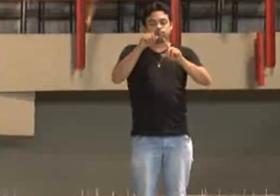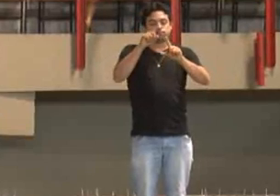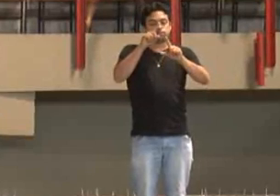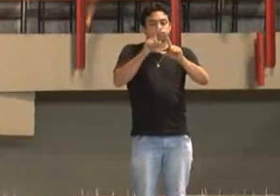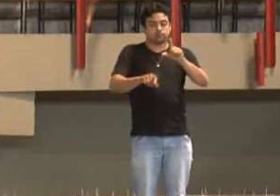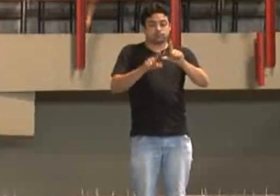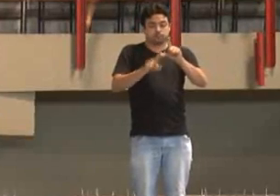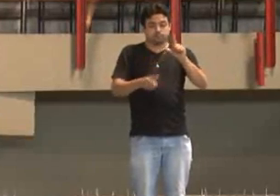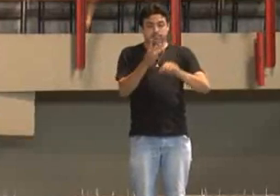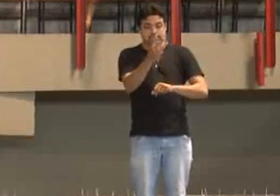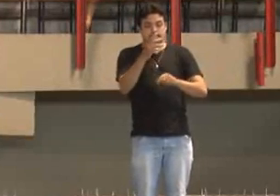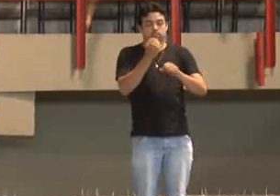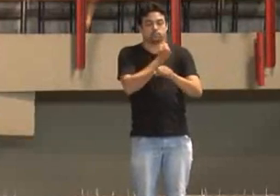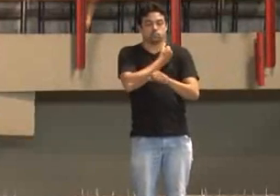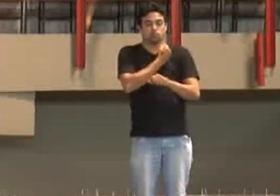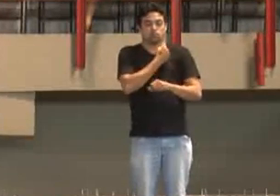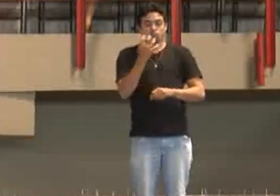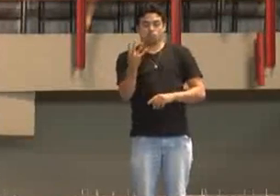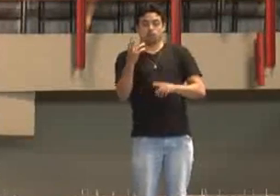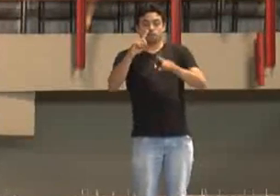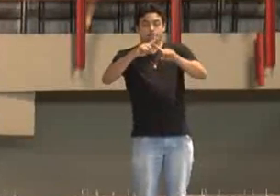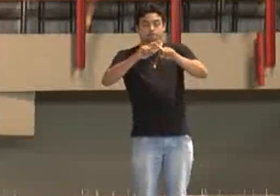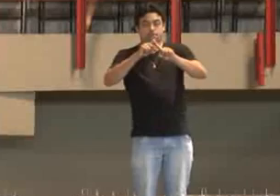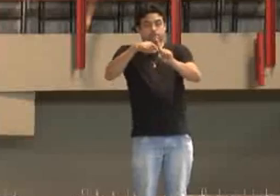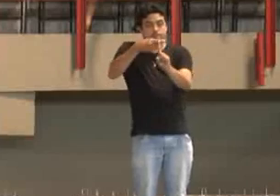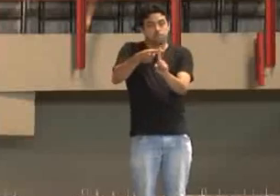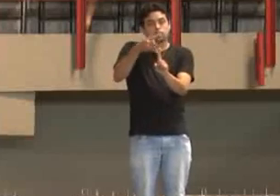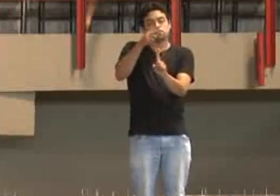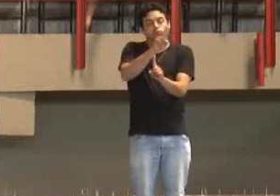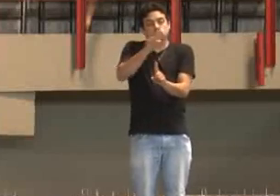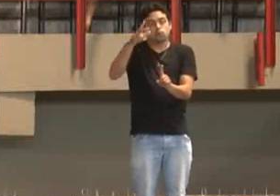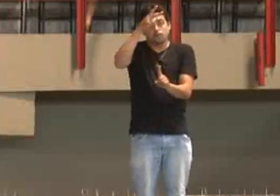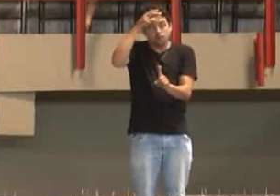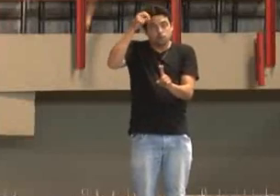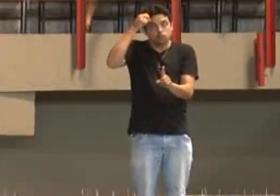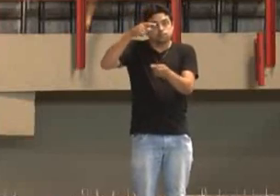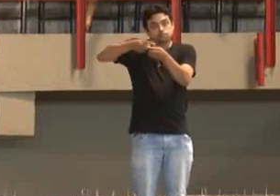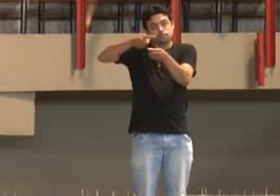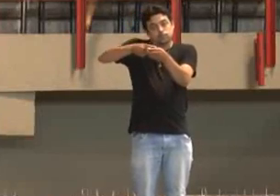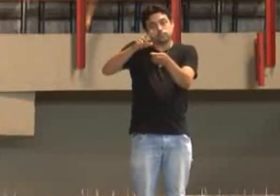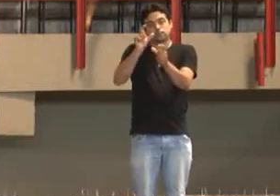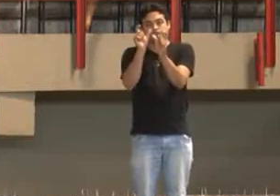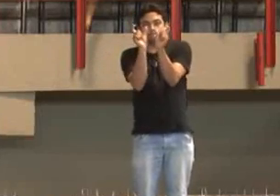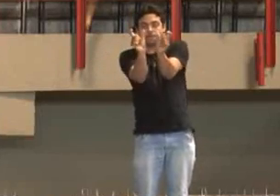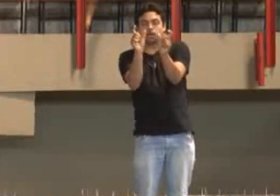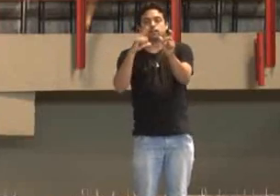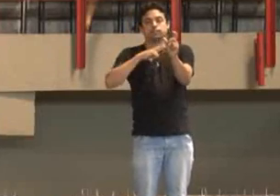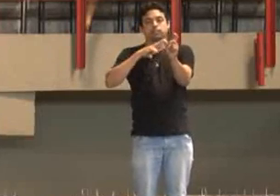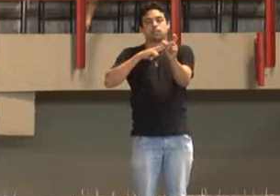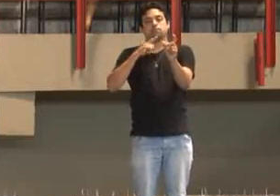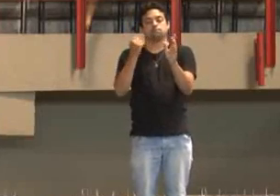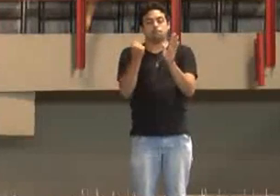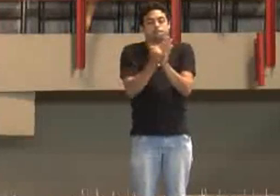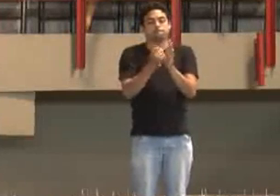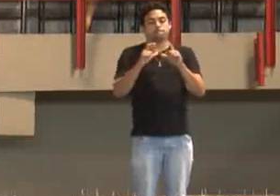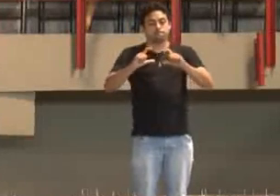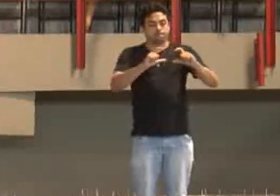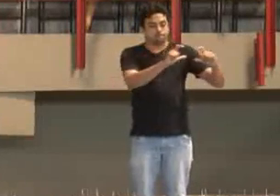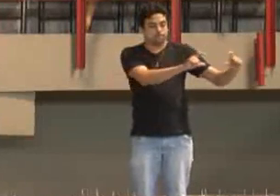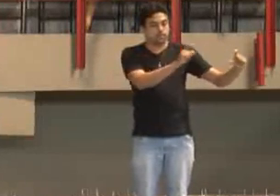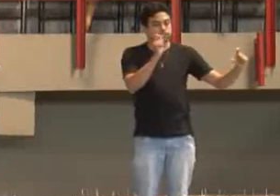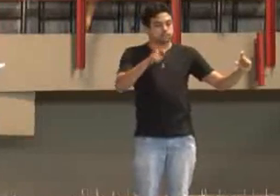4 números, e o nome do município de emplacamento em tarjetas afixadas nas placas, ampliando assim as